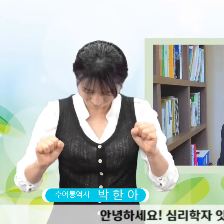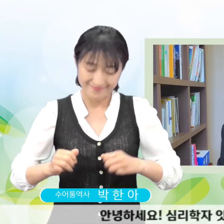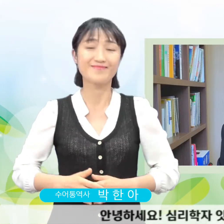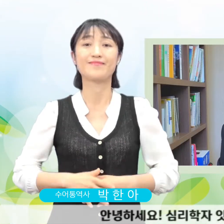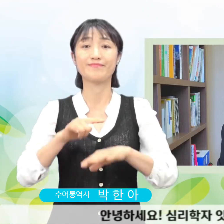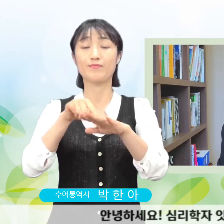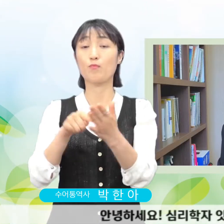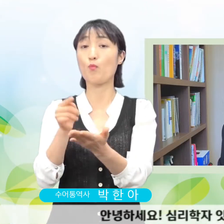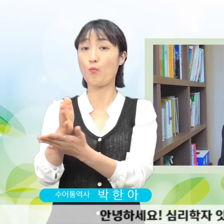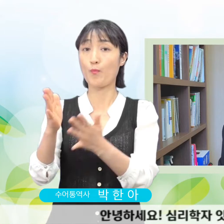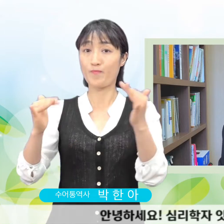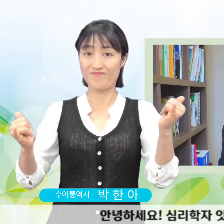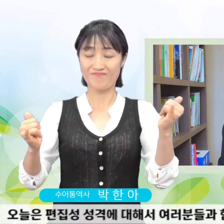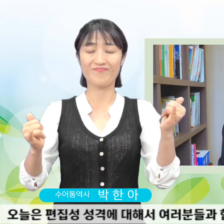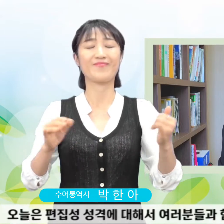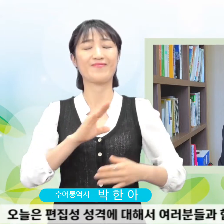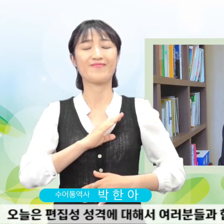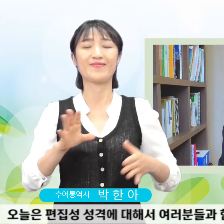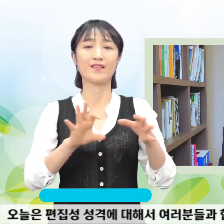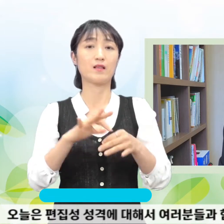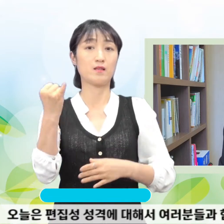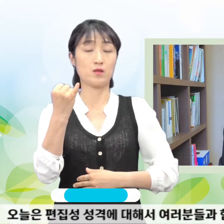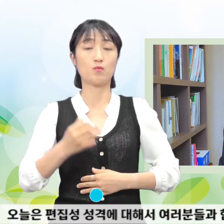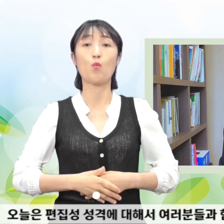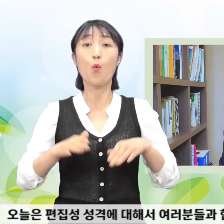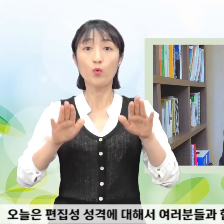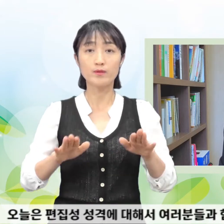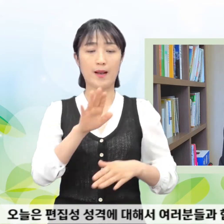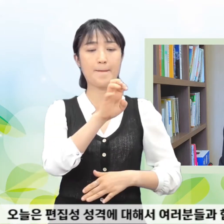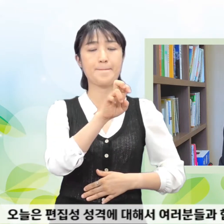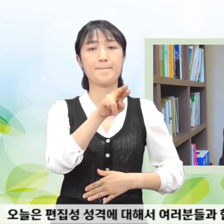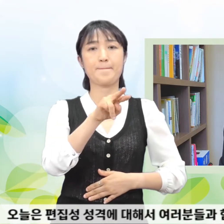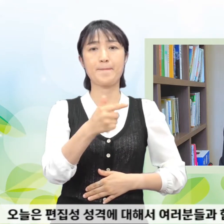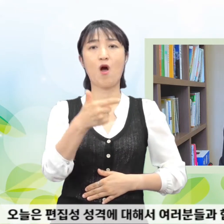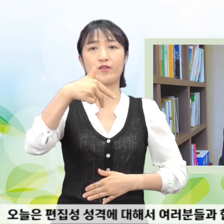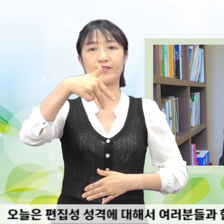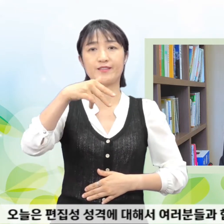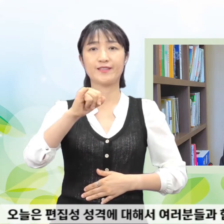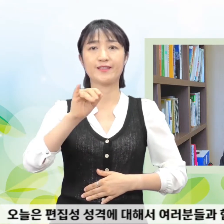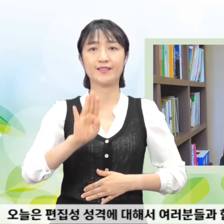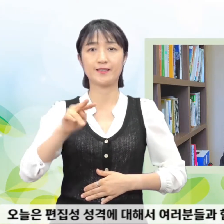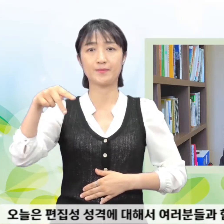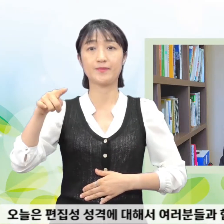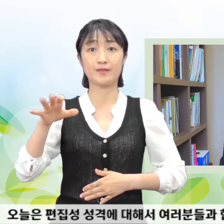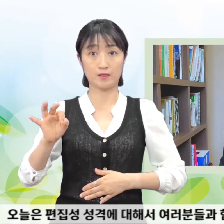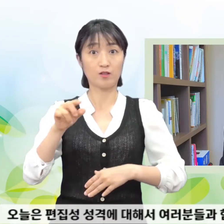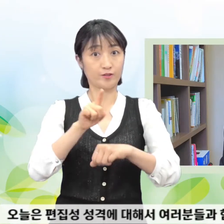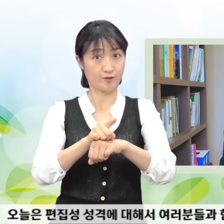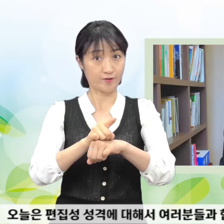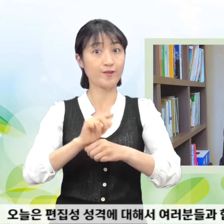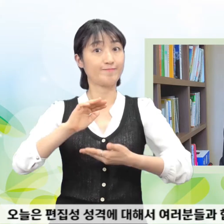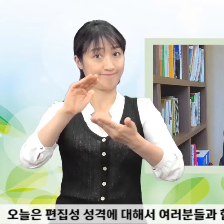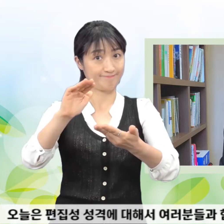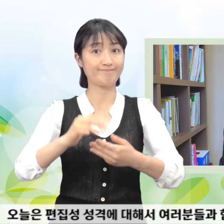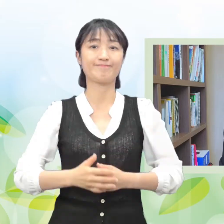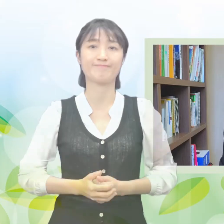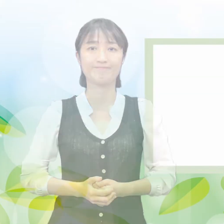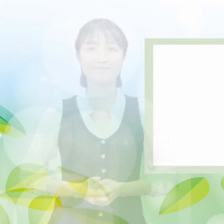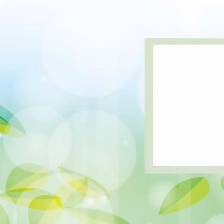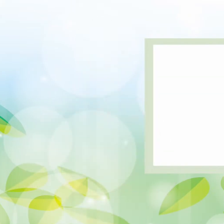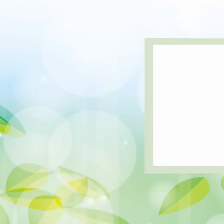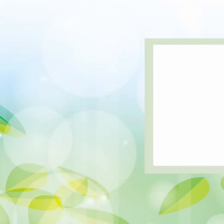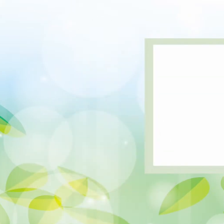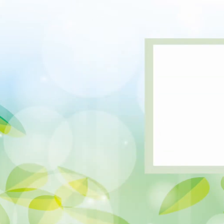안녕하세요. 심리학자 이타입니다. 오늘은 편집성 성격에 대해서 여러분들과 함께 이야기 나눠보고자